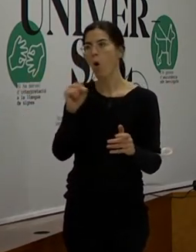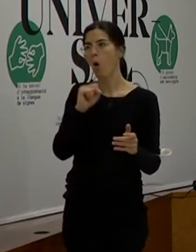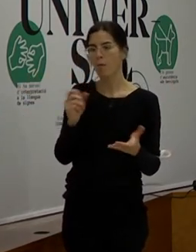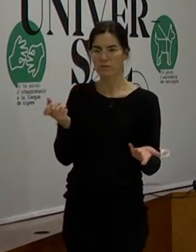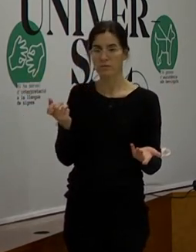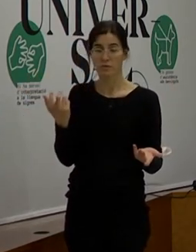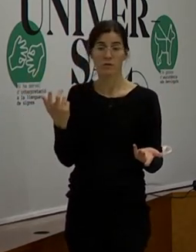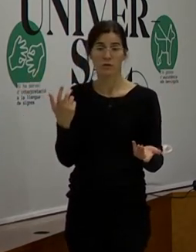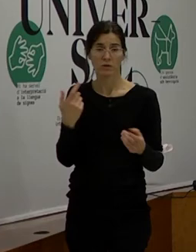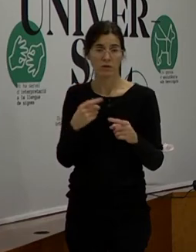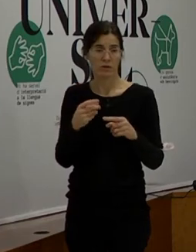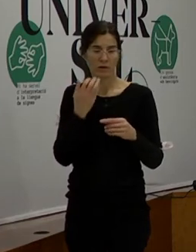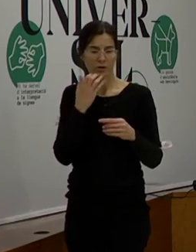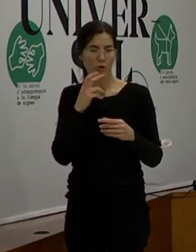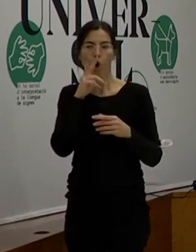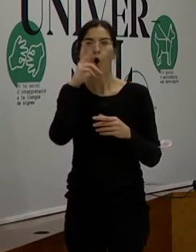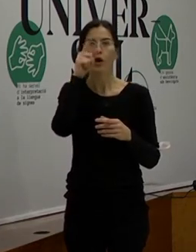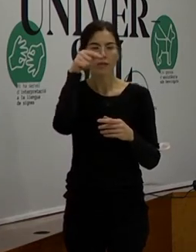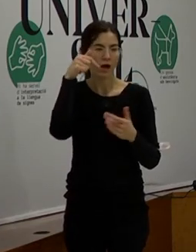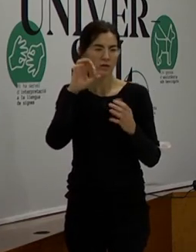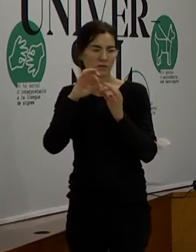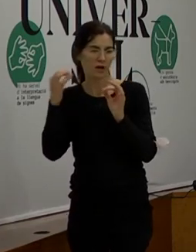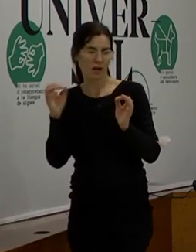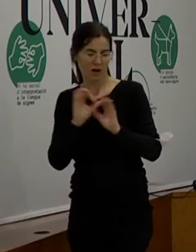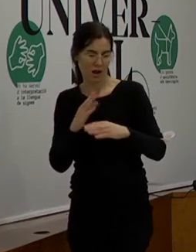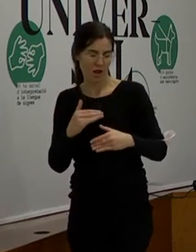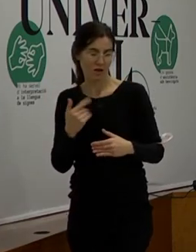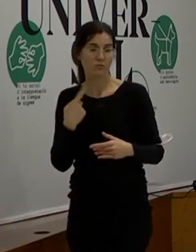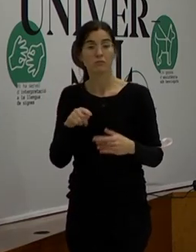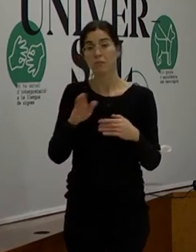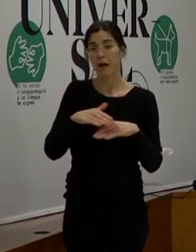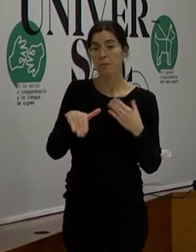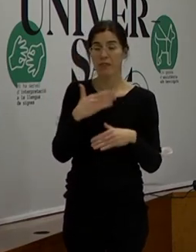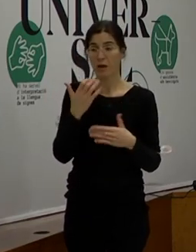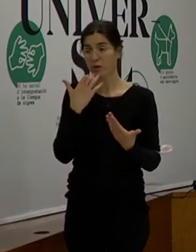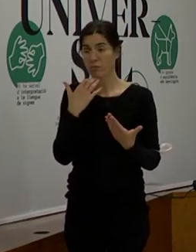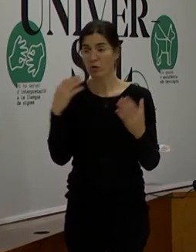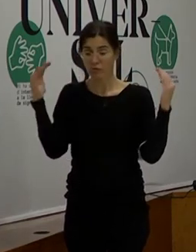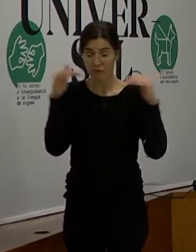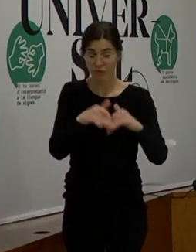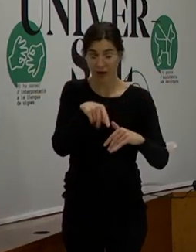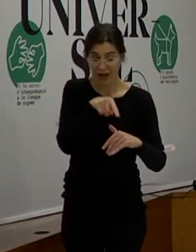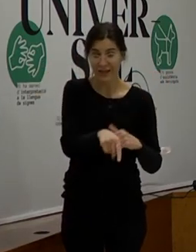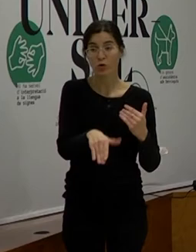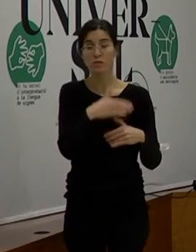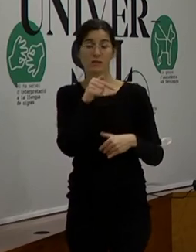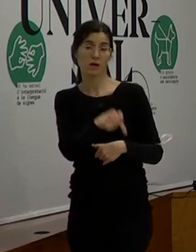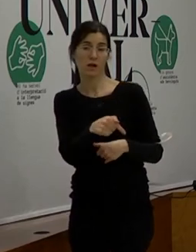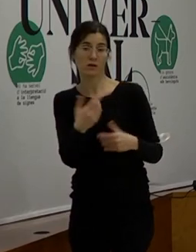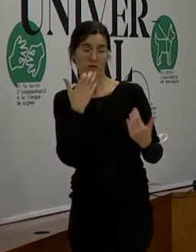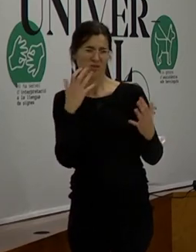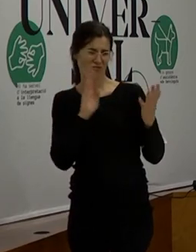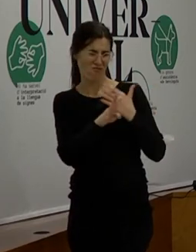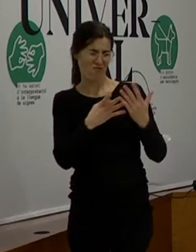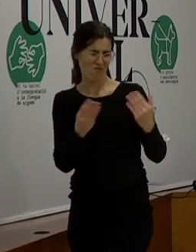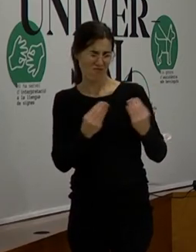però clar, ningú anava a Horta, ni a la Sagrera, ni... Pues això és una manera de començar, o sigui, on va tothom, ho començarem a fer i